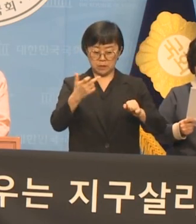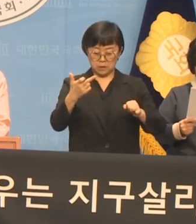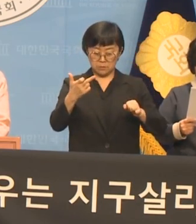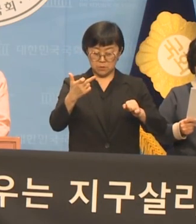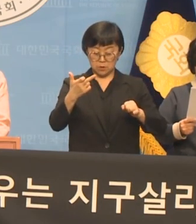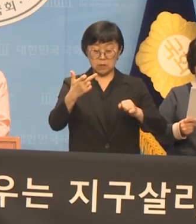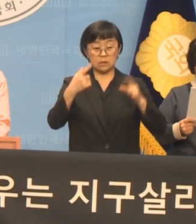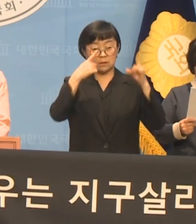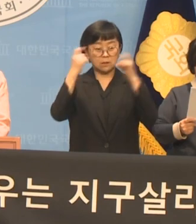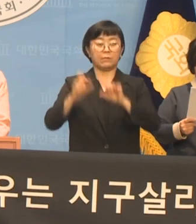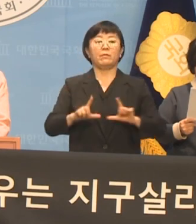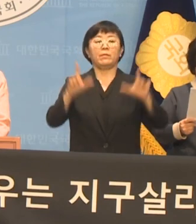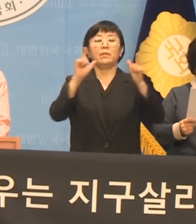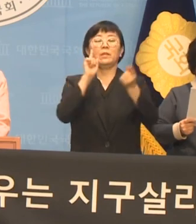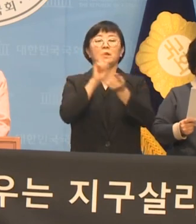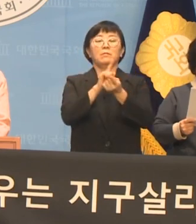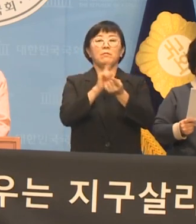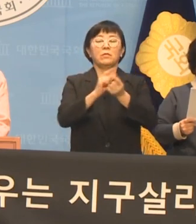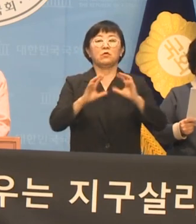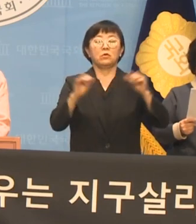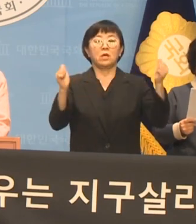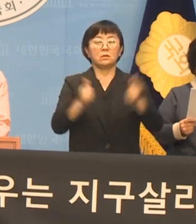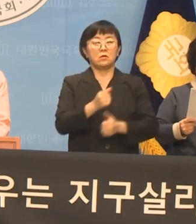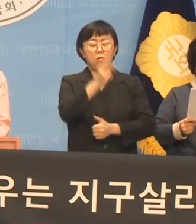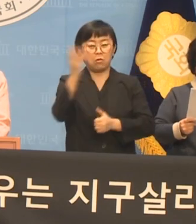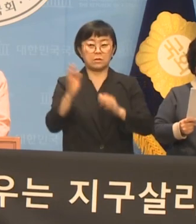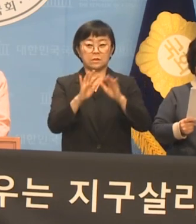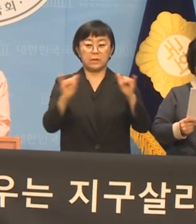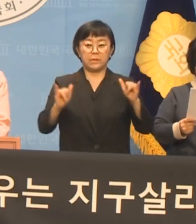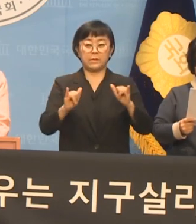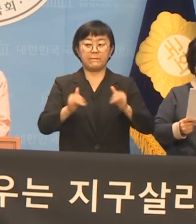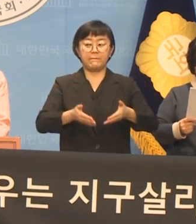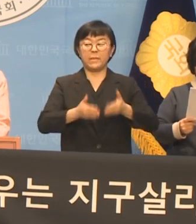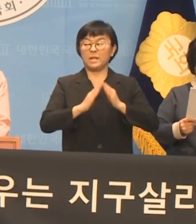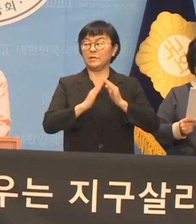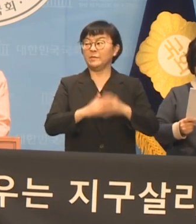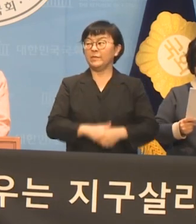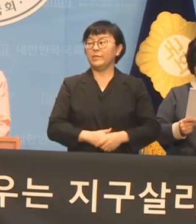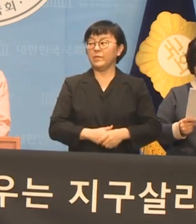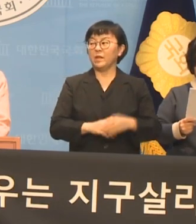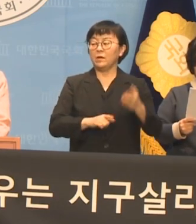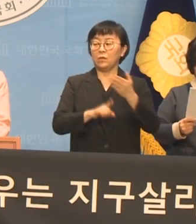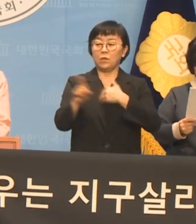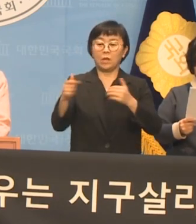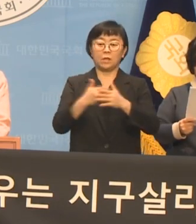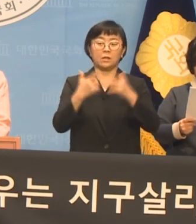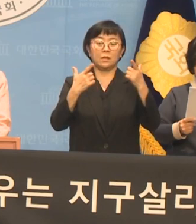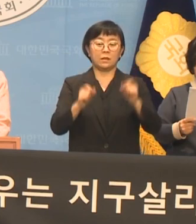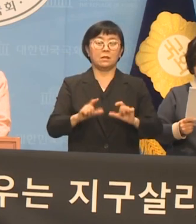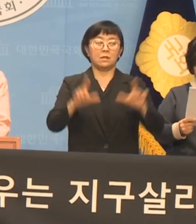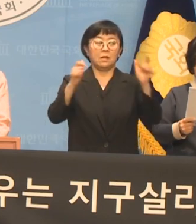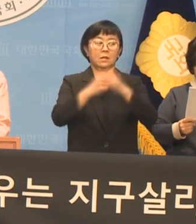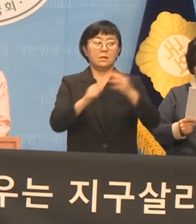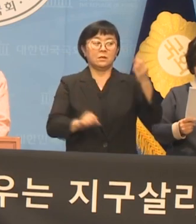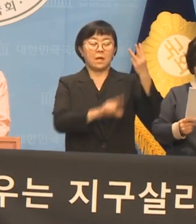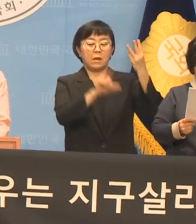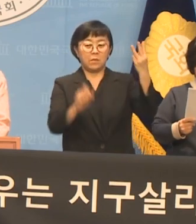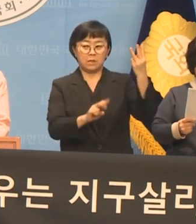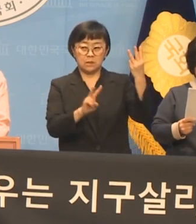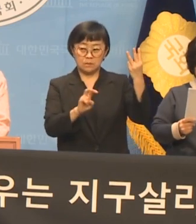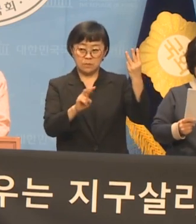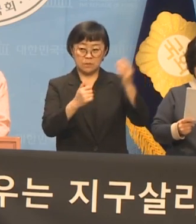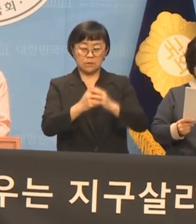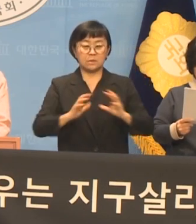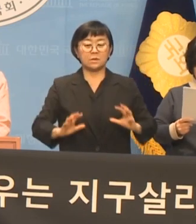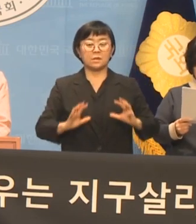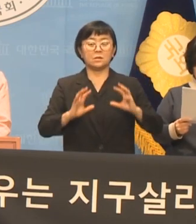117주년을 맞아 국회에서 여러 인사가 발기하였다. 이 외에도 같은 해 3월 22일